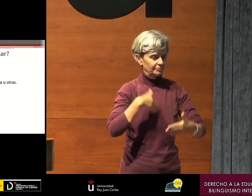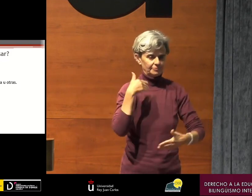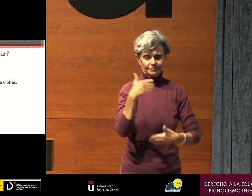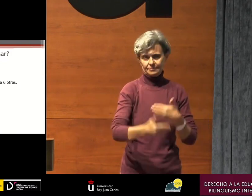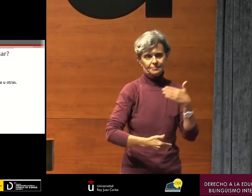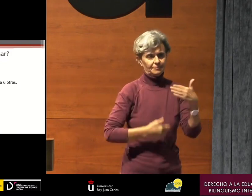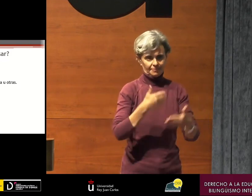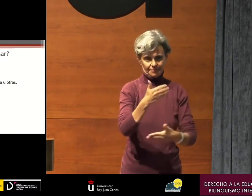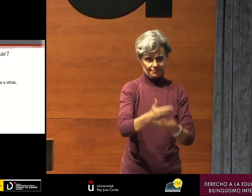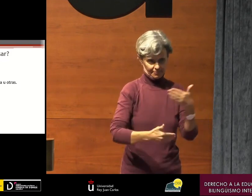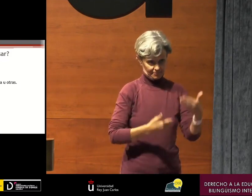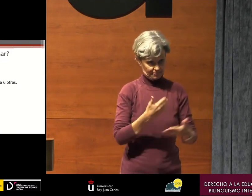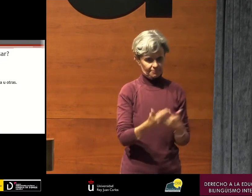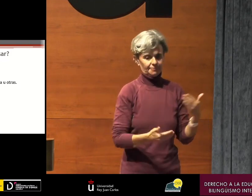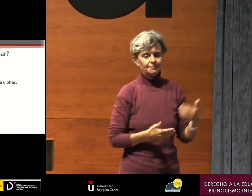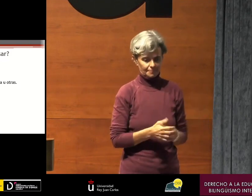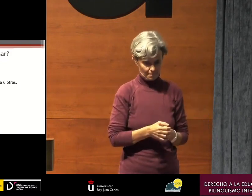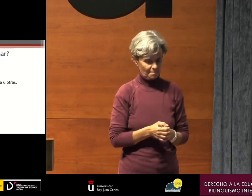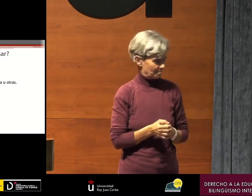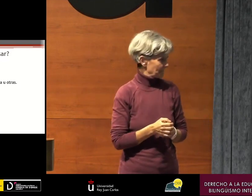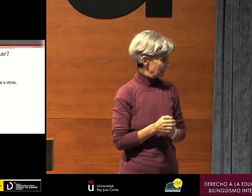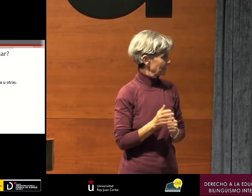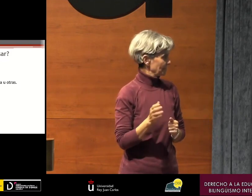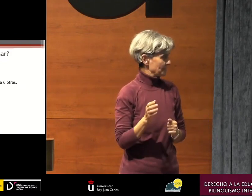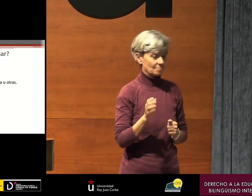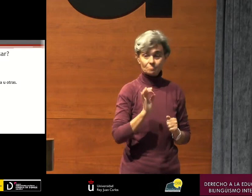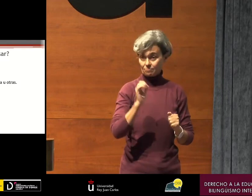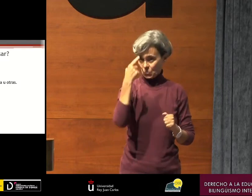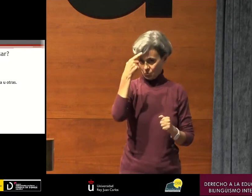facilita el modelaje lingüístico continuo.